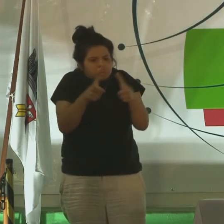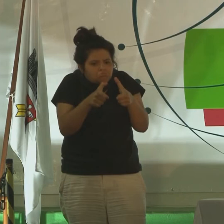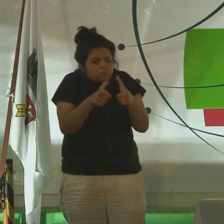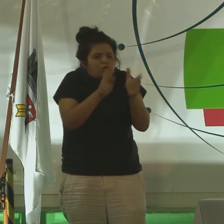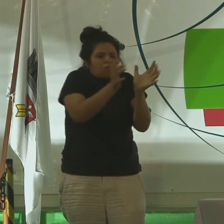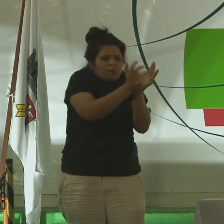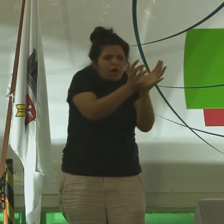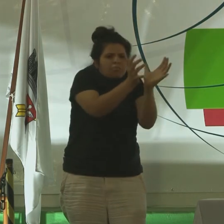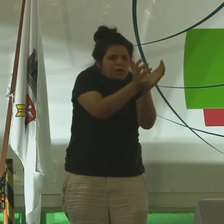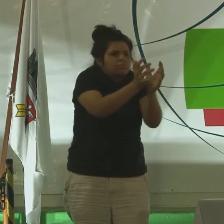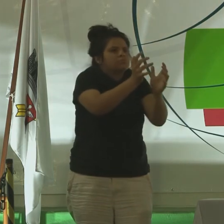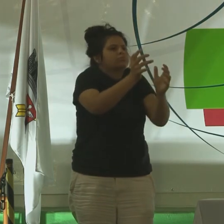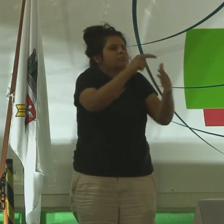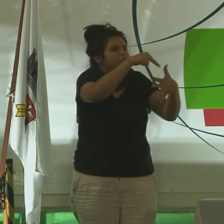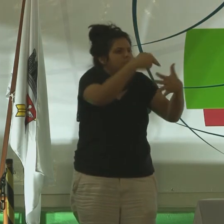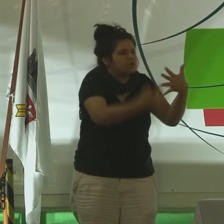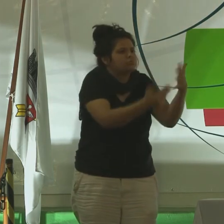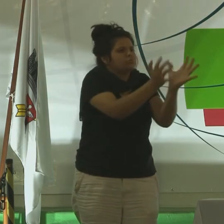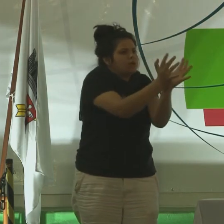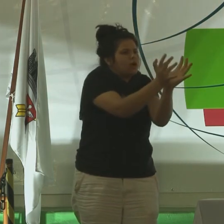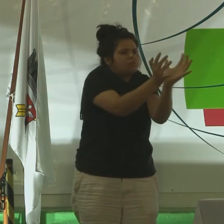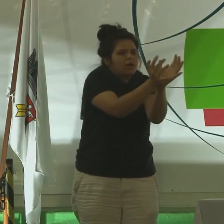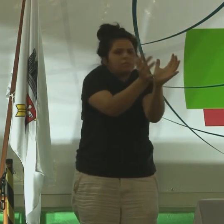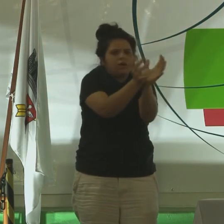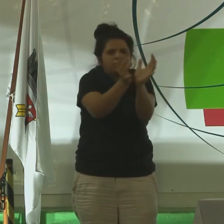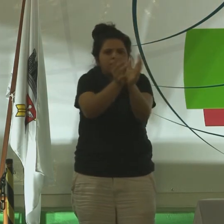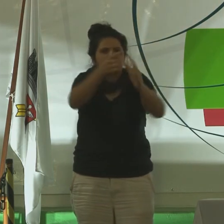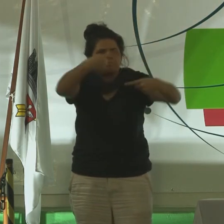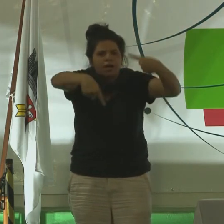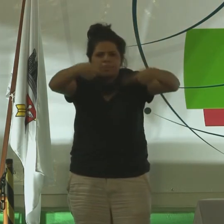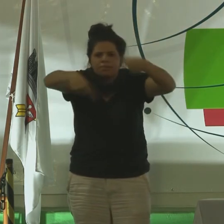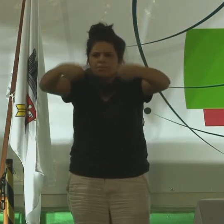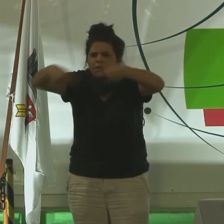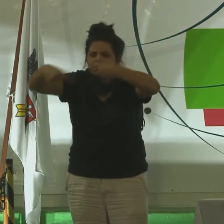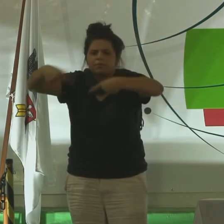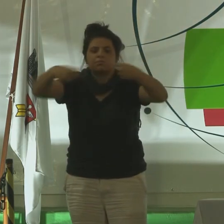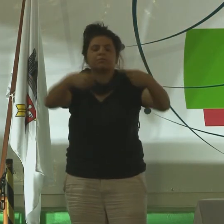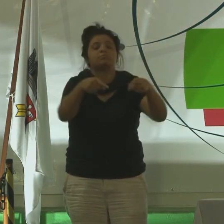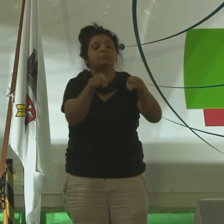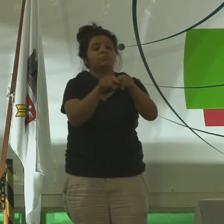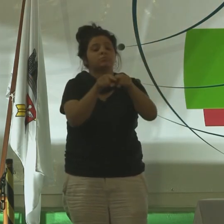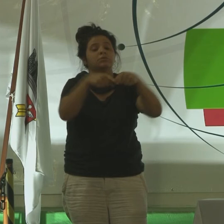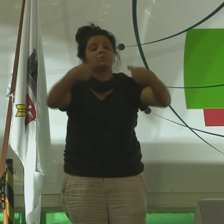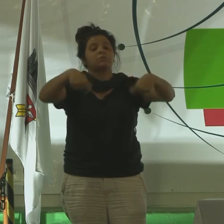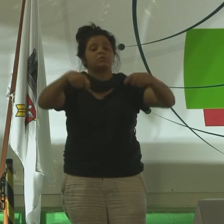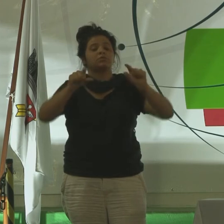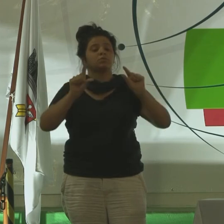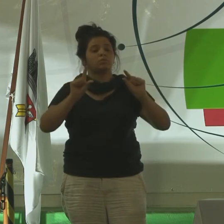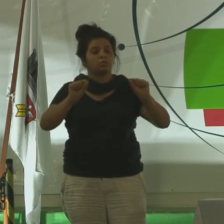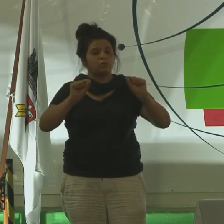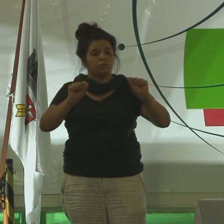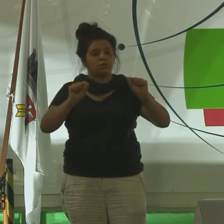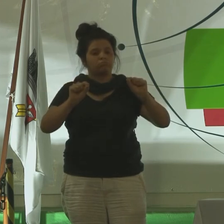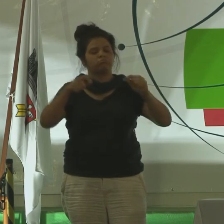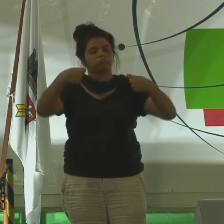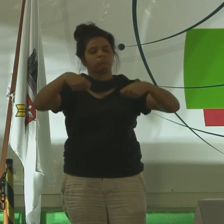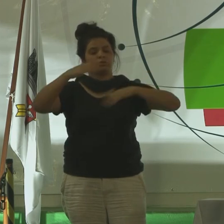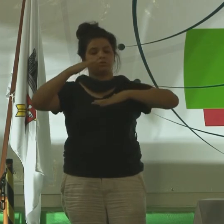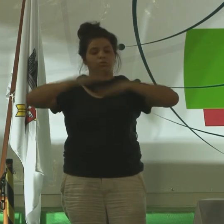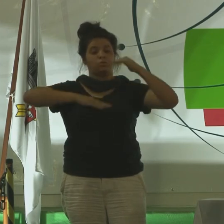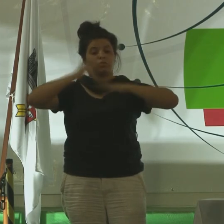NAPs, entre os NAPs, e mais diretamente com a Pró-Reitoria de Ensino, é a necessidade da gente instituir o